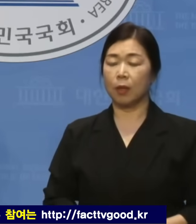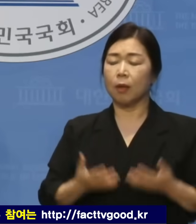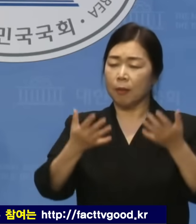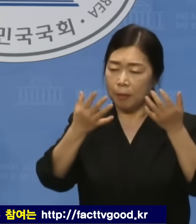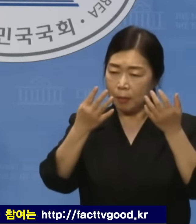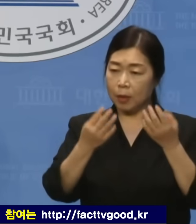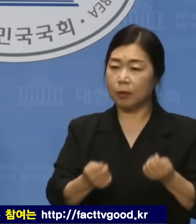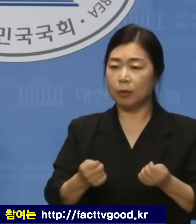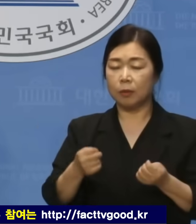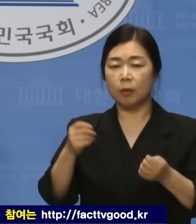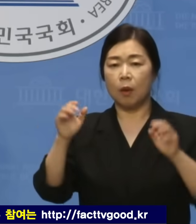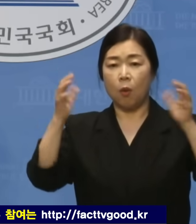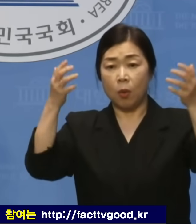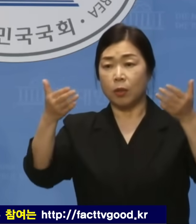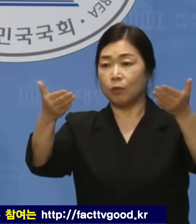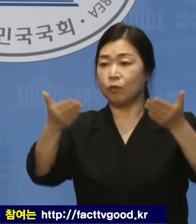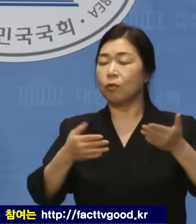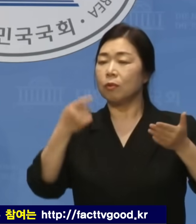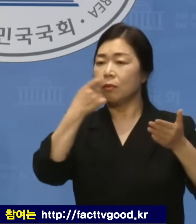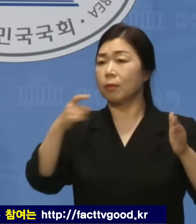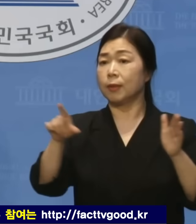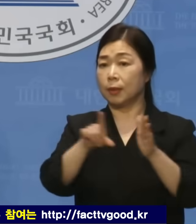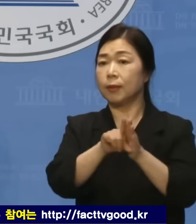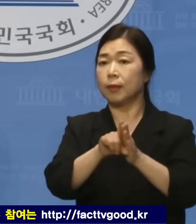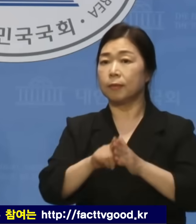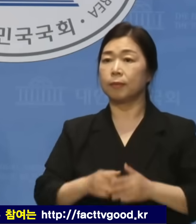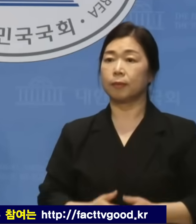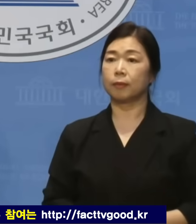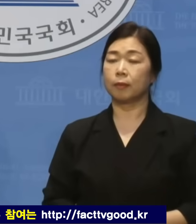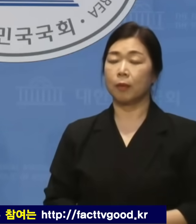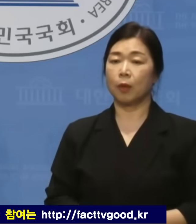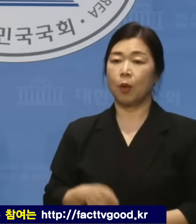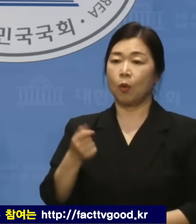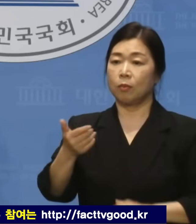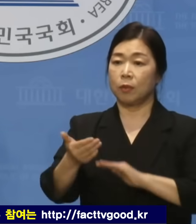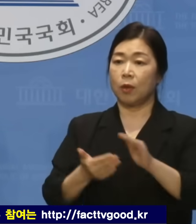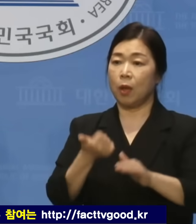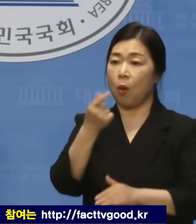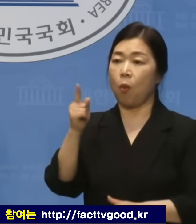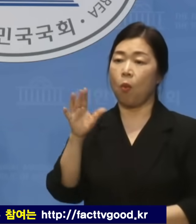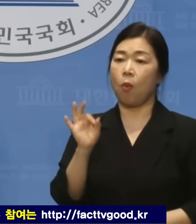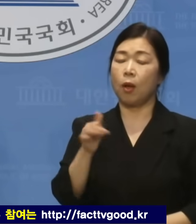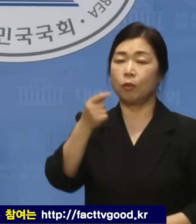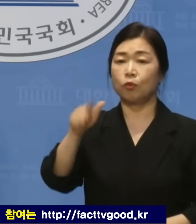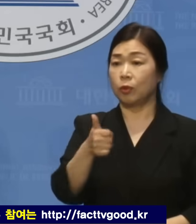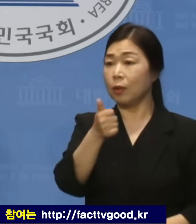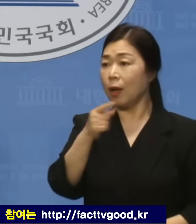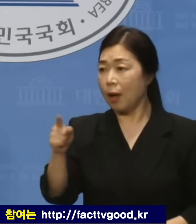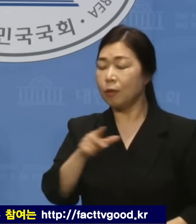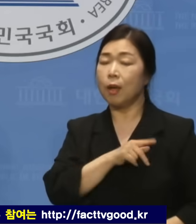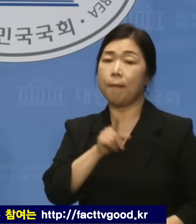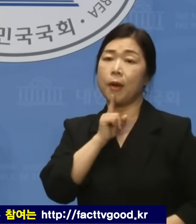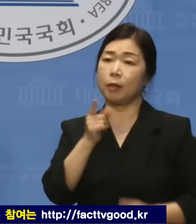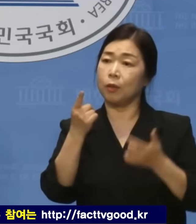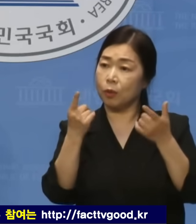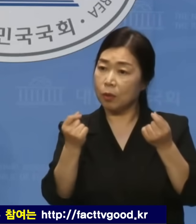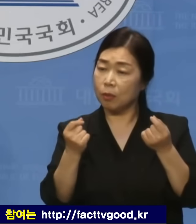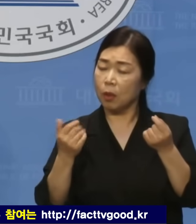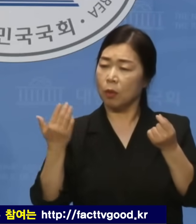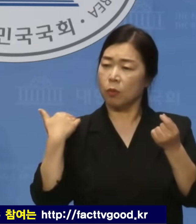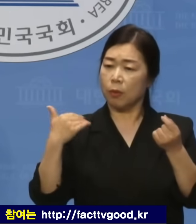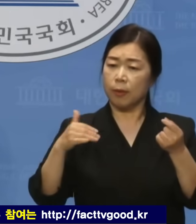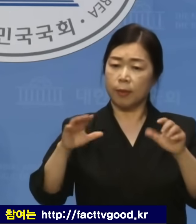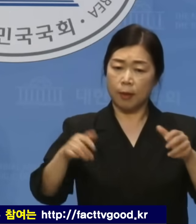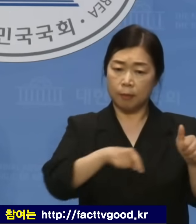많이 환영해 주실 것이라 믿습니다. 방금 전에 황운하 의원님께서 말씀하신 것처럼 최근